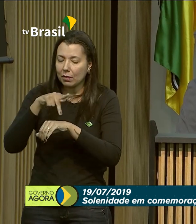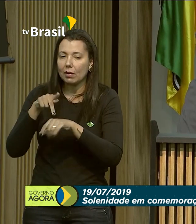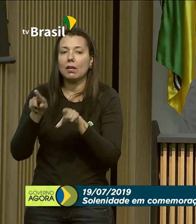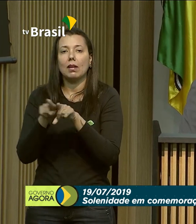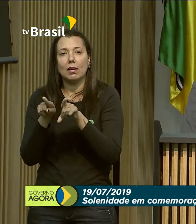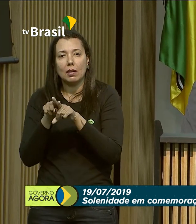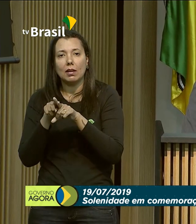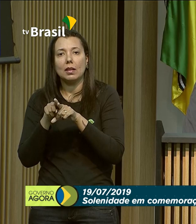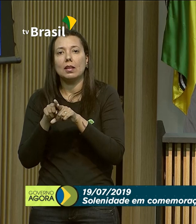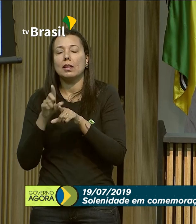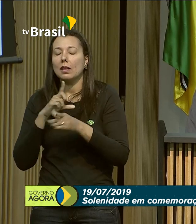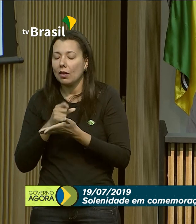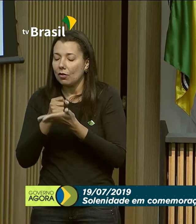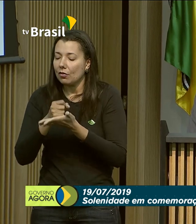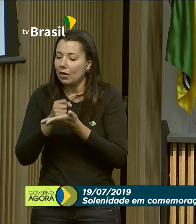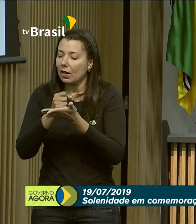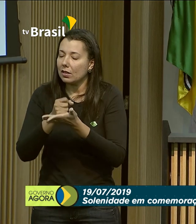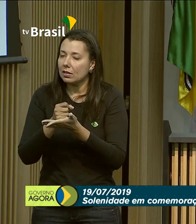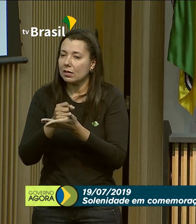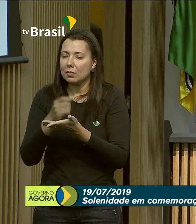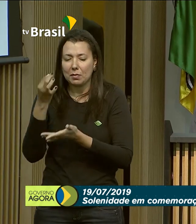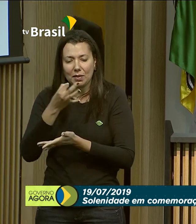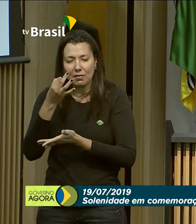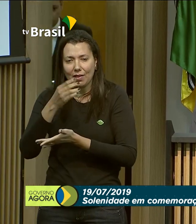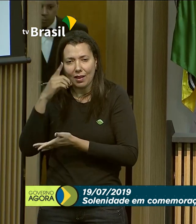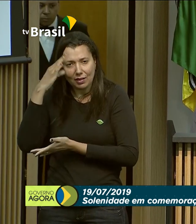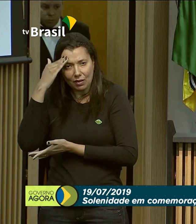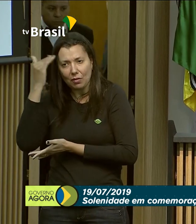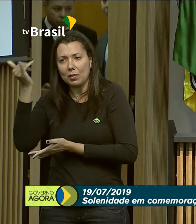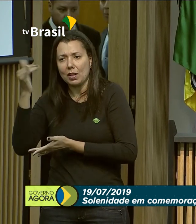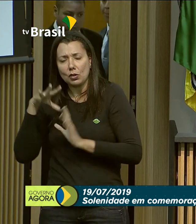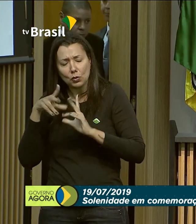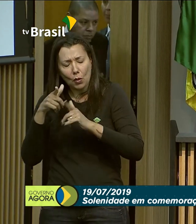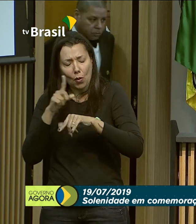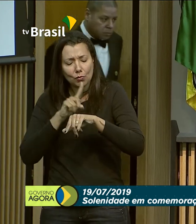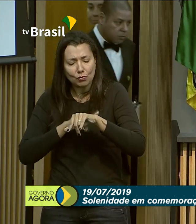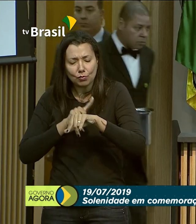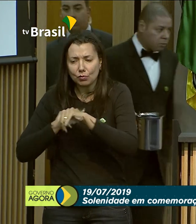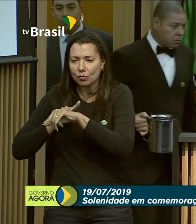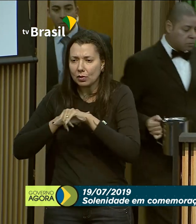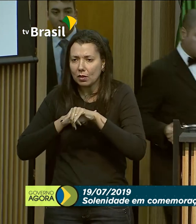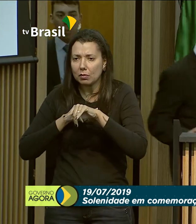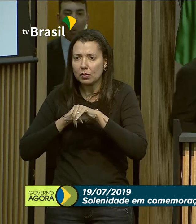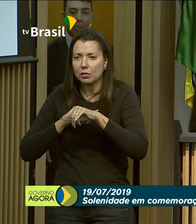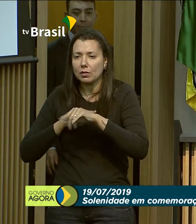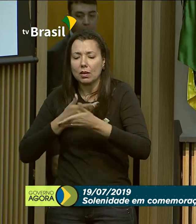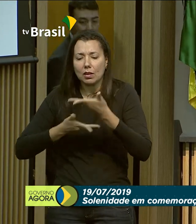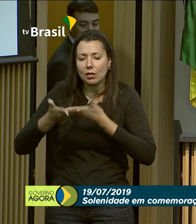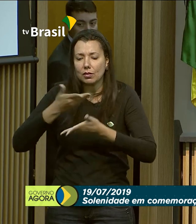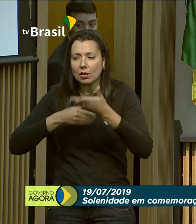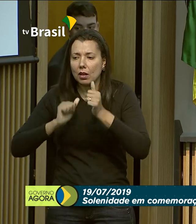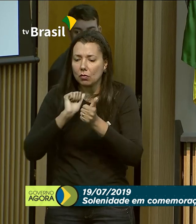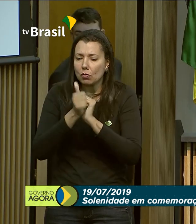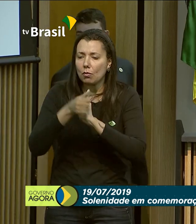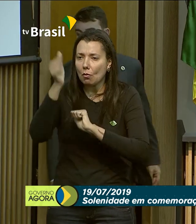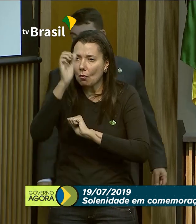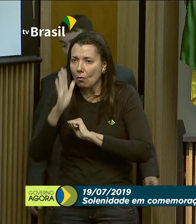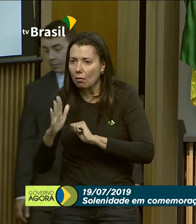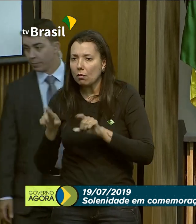presta a devida e justa homenagem àqueles que, em todos os tempos, engrandeceram o futebol brasileiro